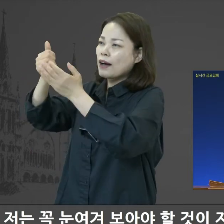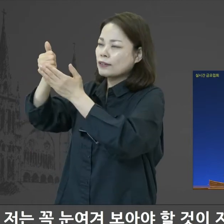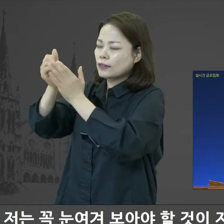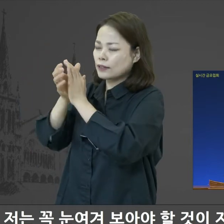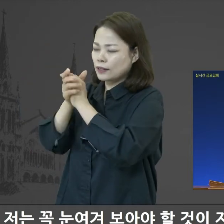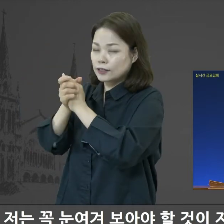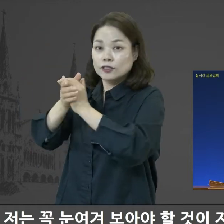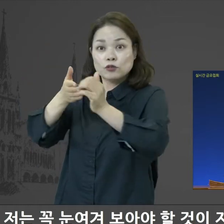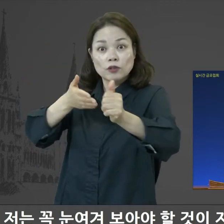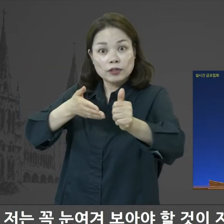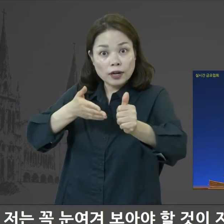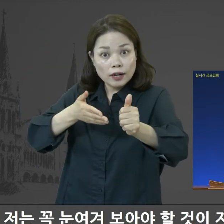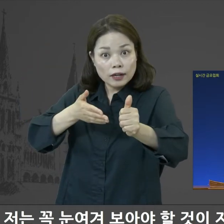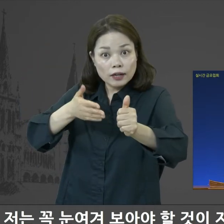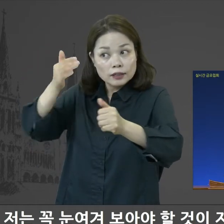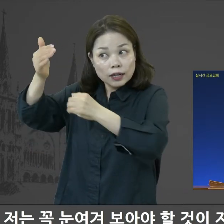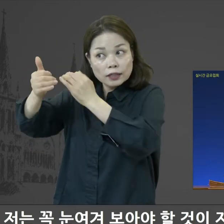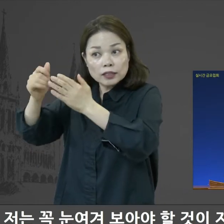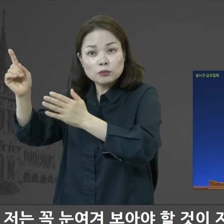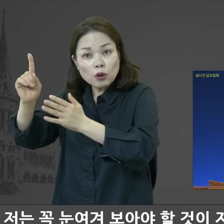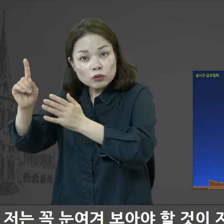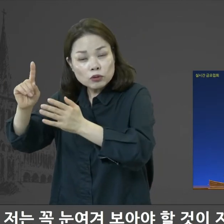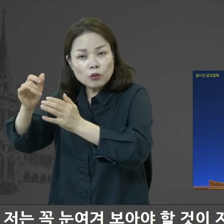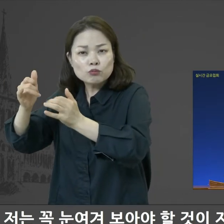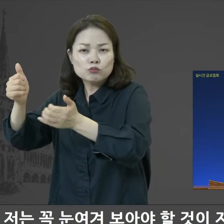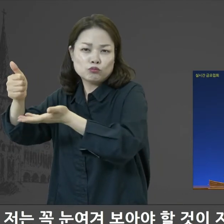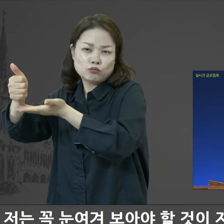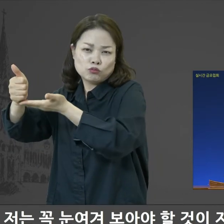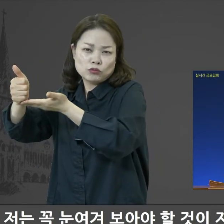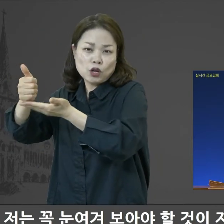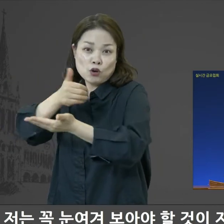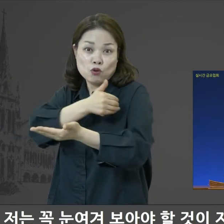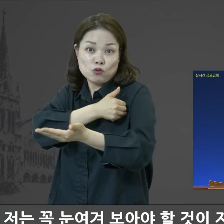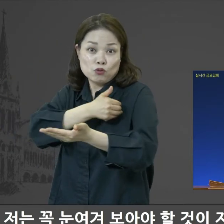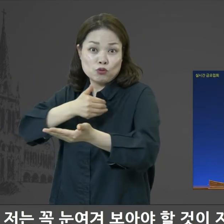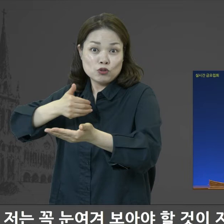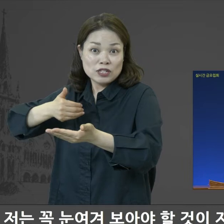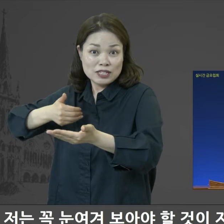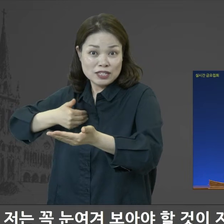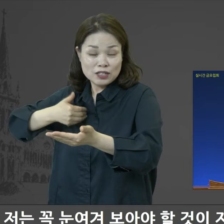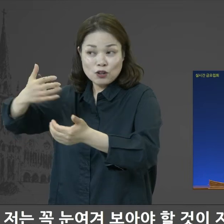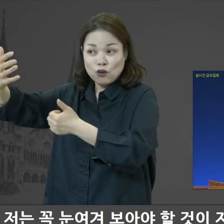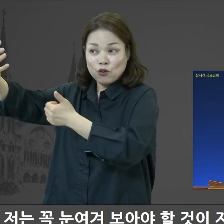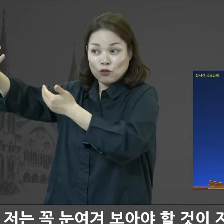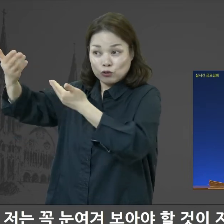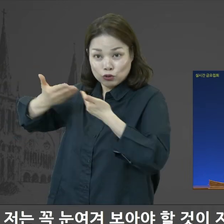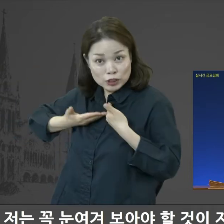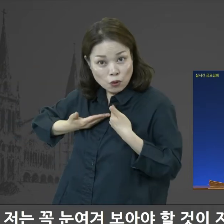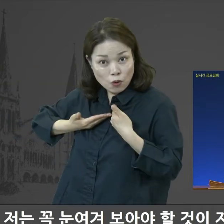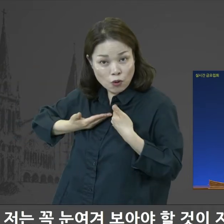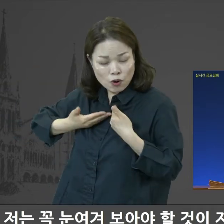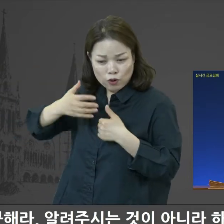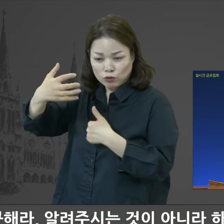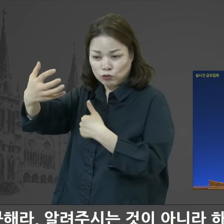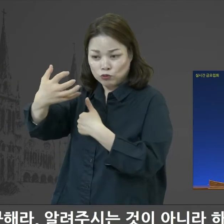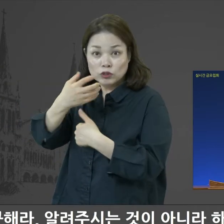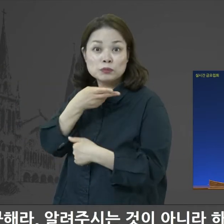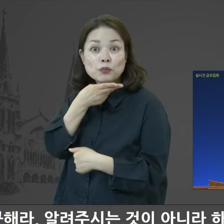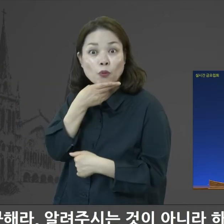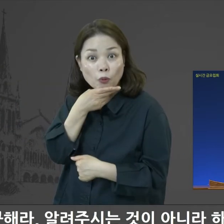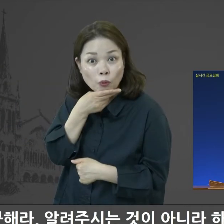나가라. 그리고 그 하나님이 어떤 분이시냐? 후히 주시며 꾸짖지